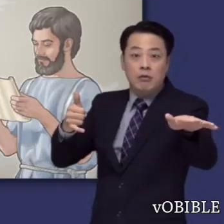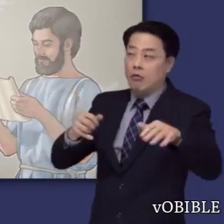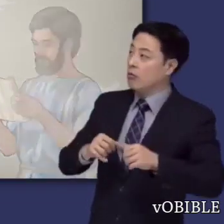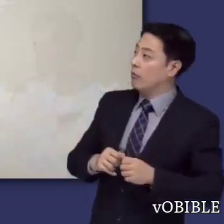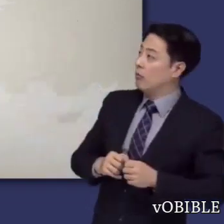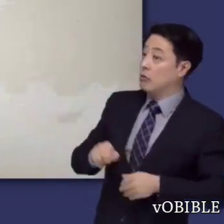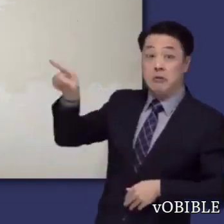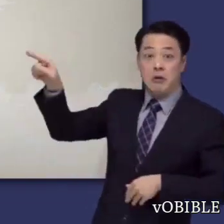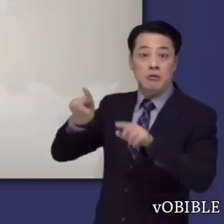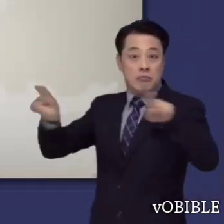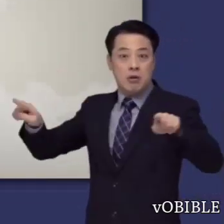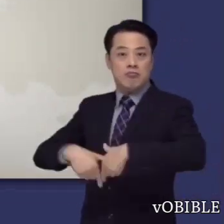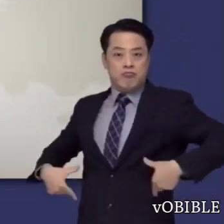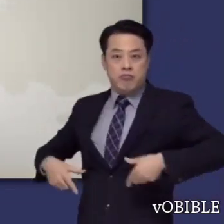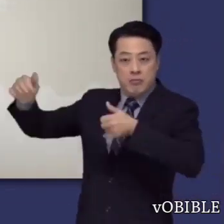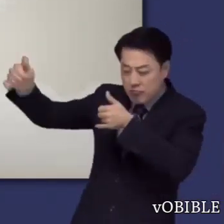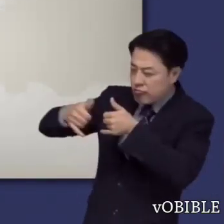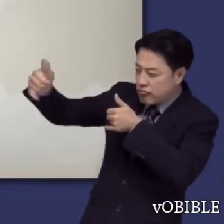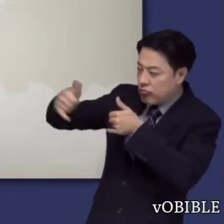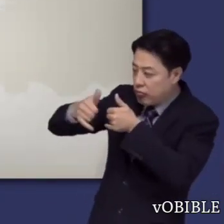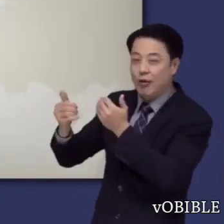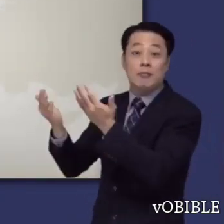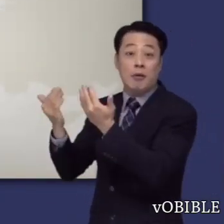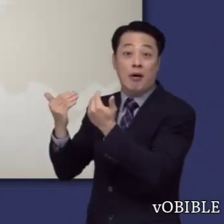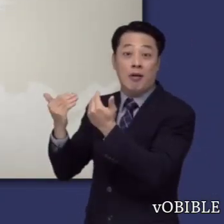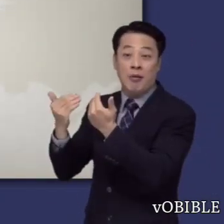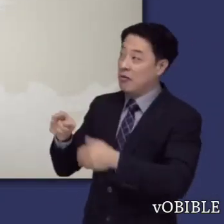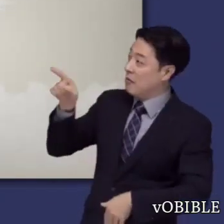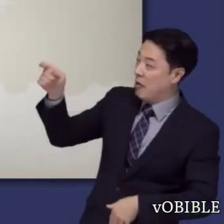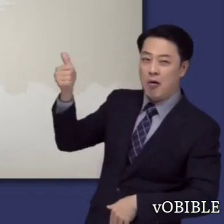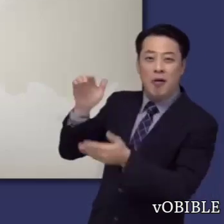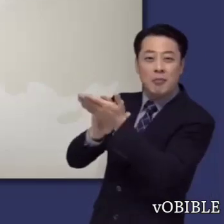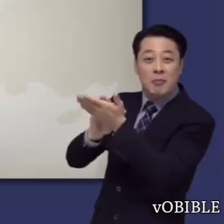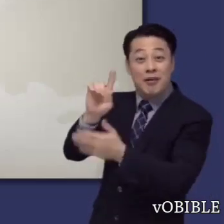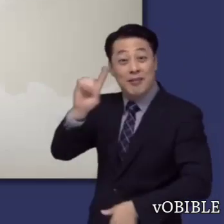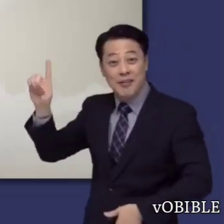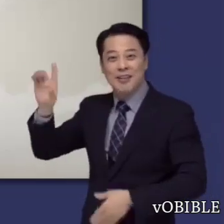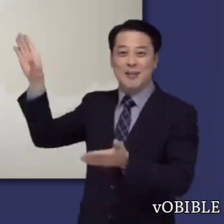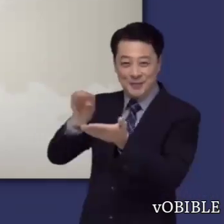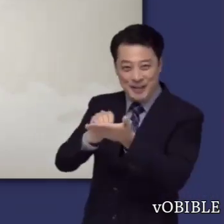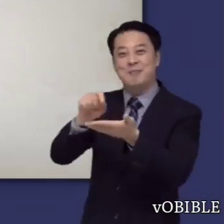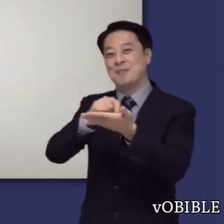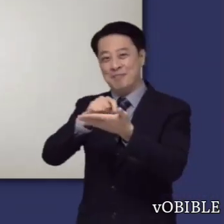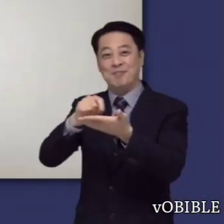己，但奥尼瑟福勇敢地寻找并帮助他，让保罗感到很欣慰。